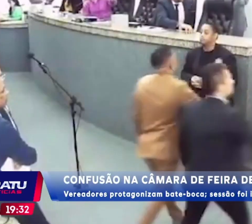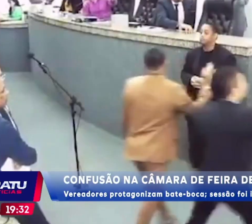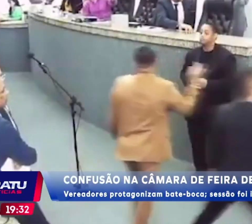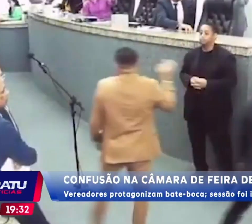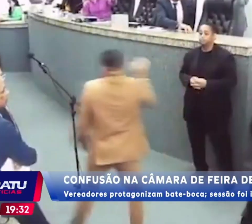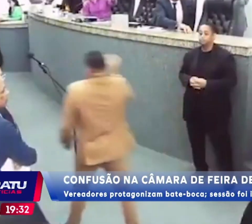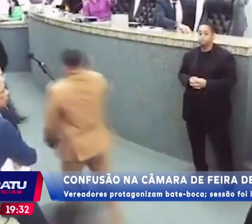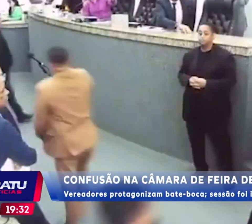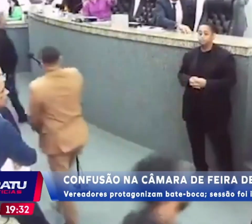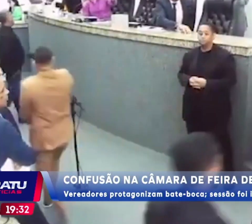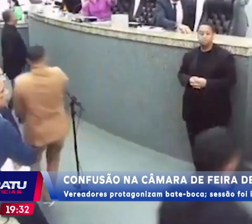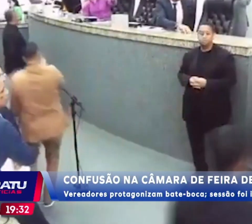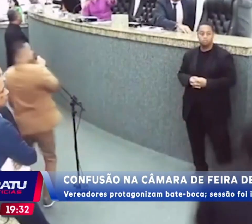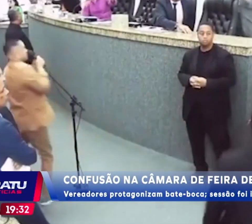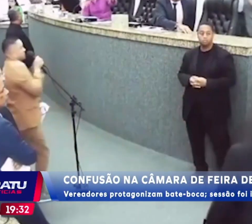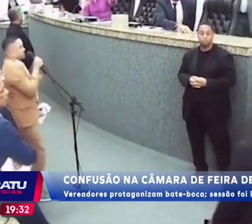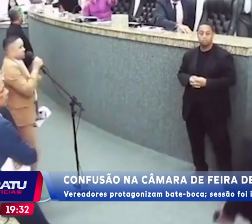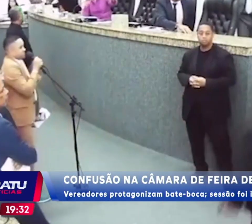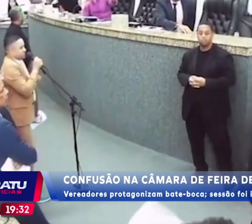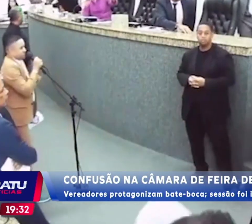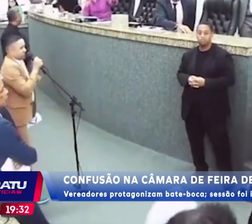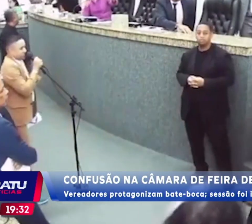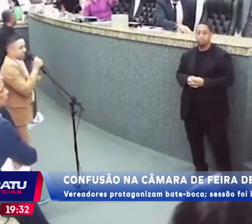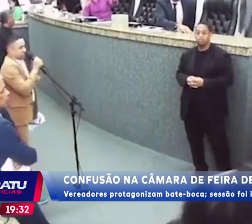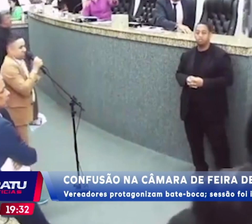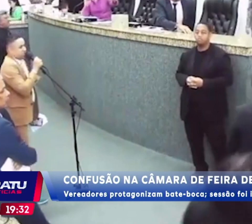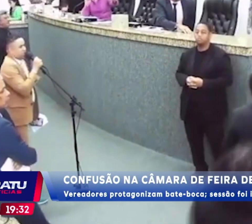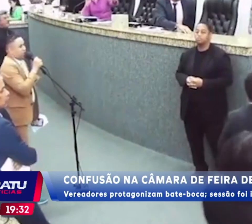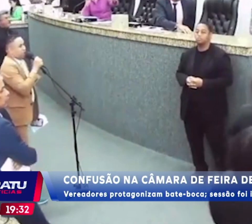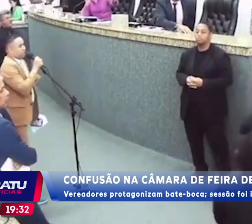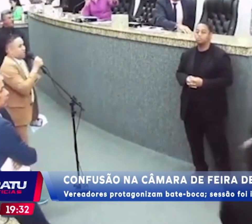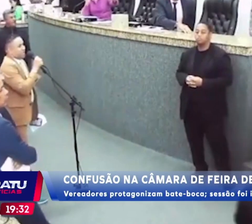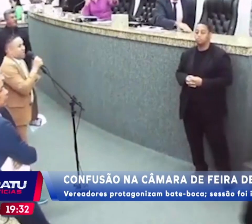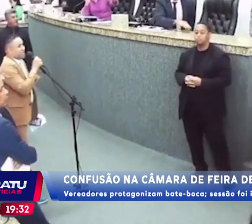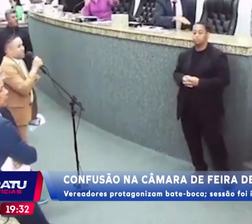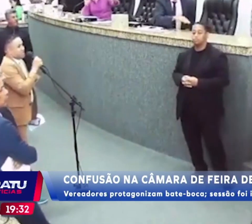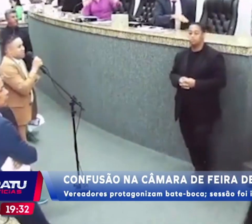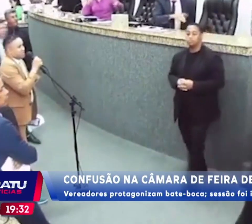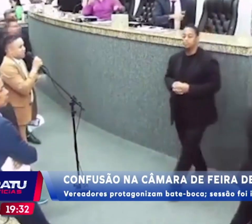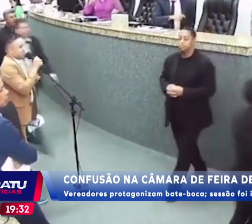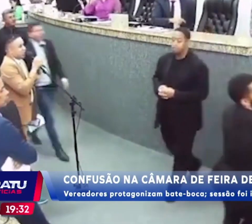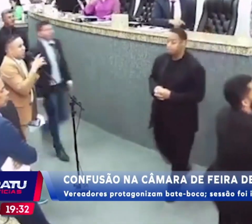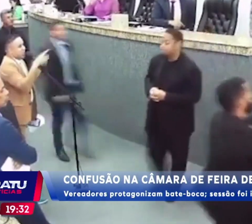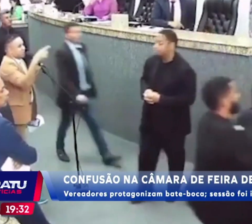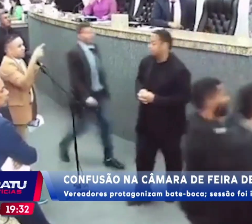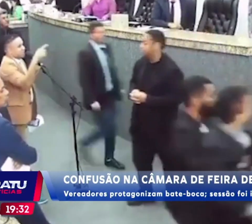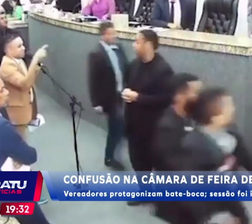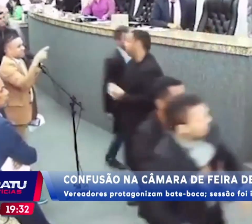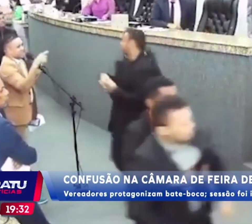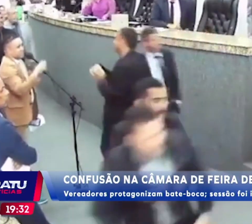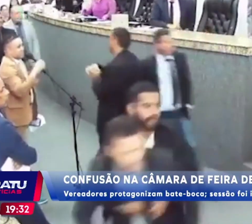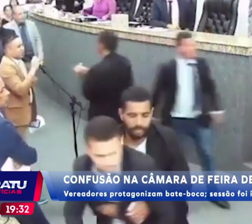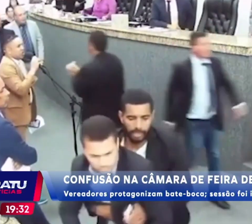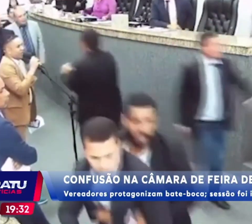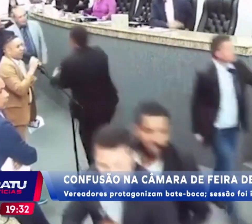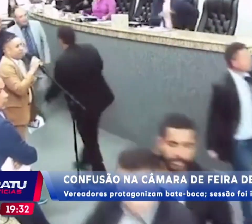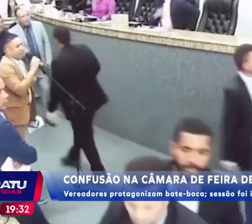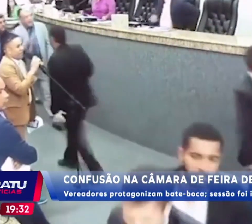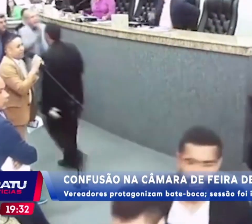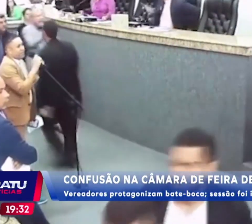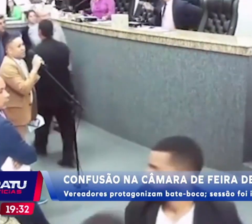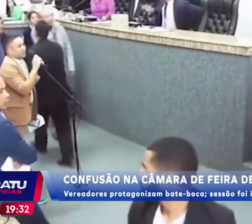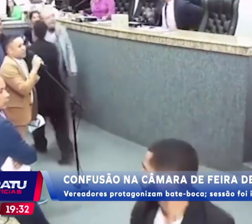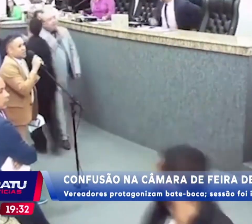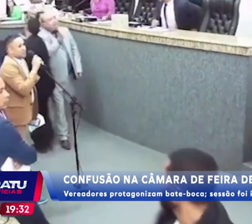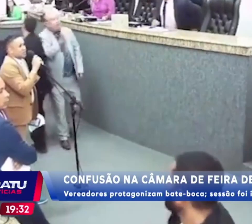Cícero do cidadania chegaram a baixar os microfones em sinal de repúdio a presidente da casa era imita Mota do PSDB